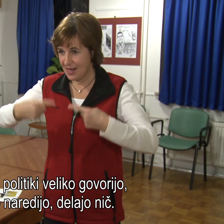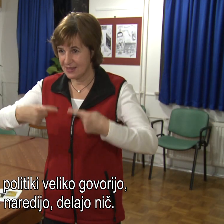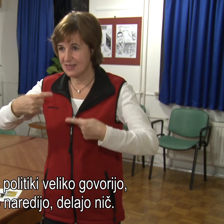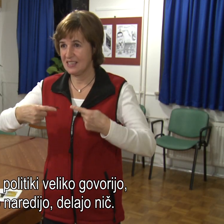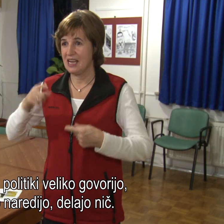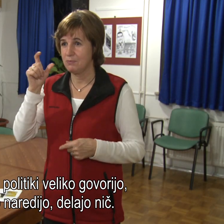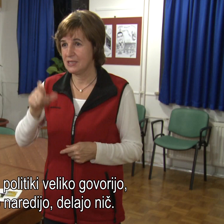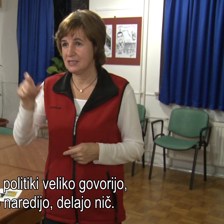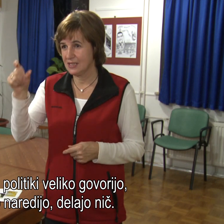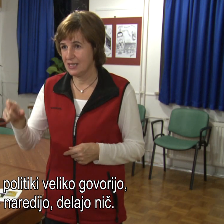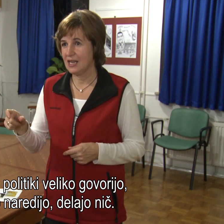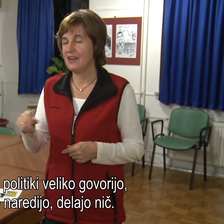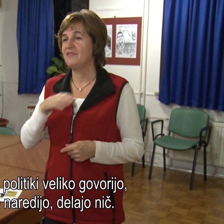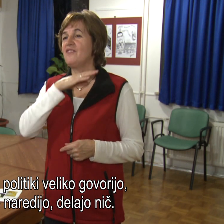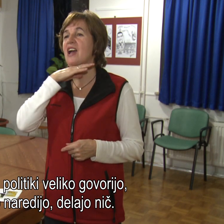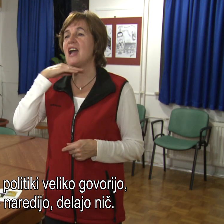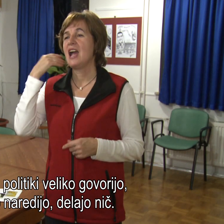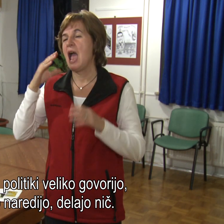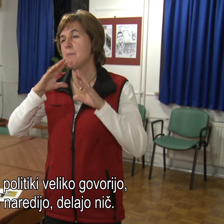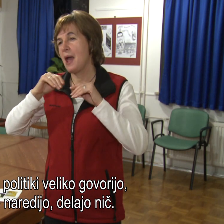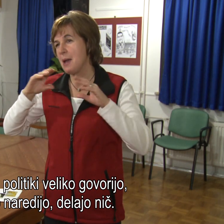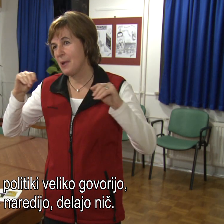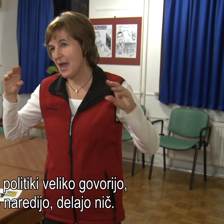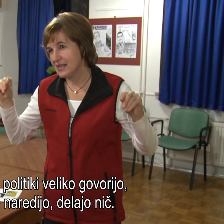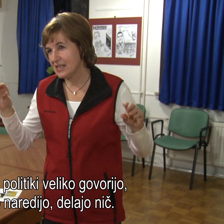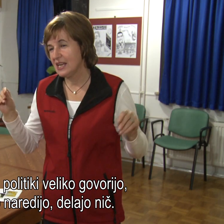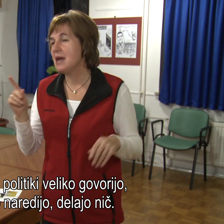Tukaj so ostali problemi, njih ne, tukaj viš koliko ima tih problemov,